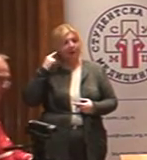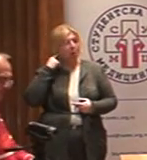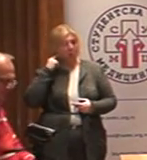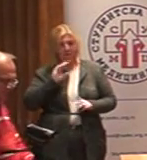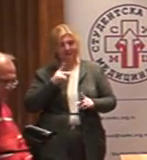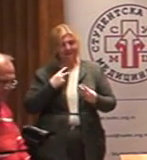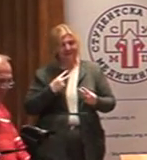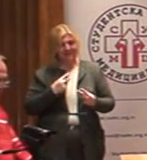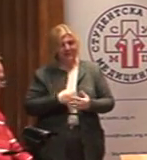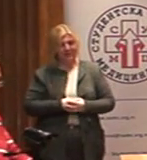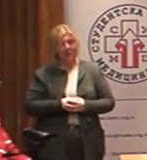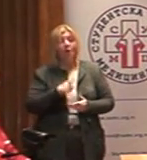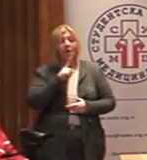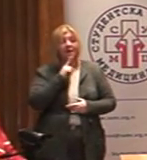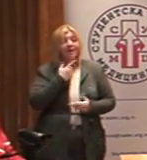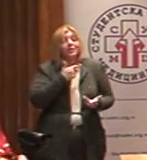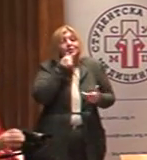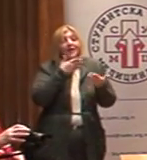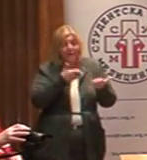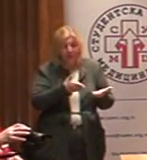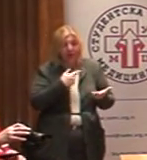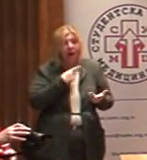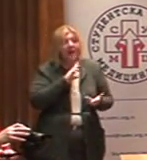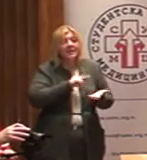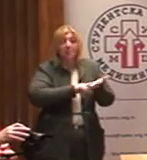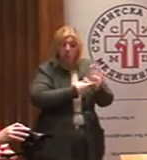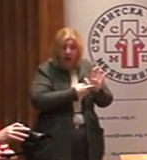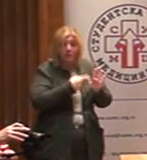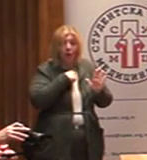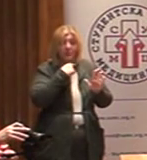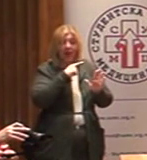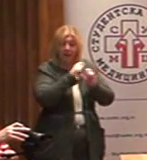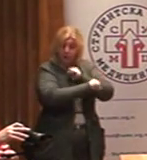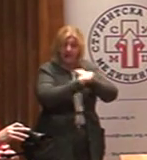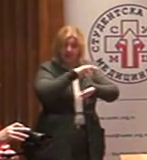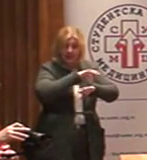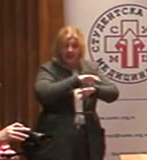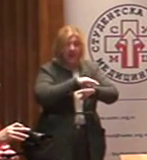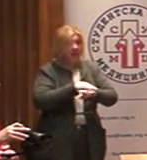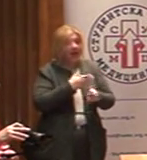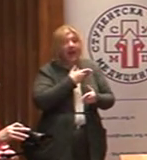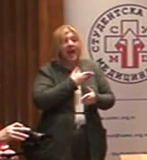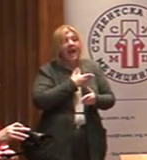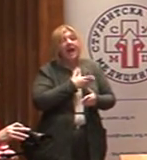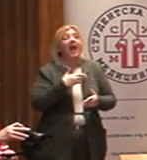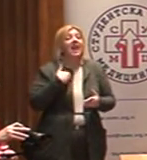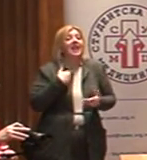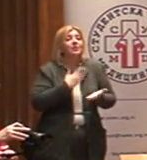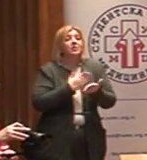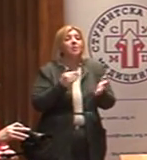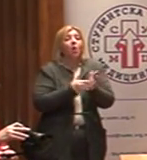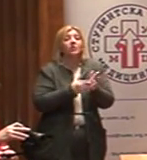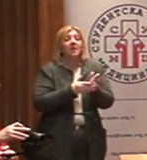kogod se pokazalo da studenti medicine ovdje su pokazali da neće biti gluvi na potrebe zajednice